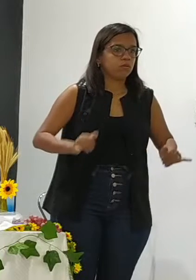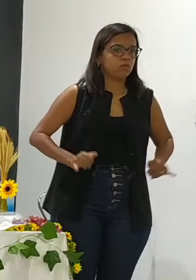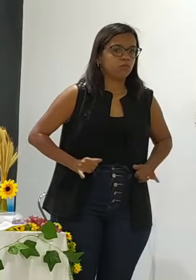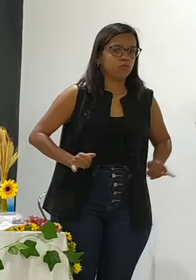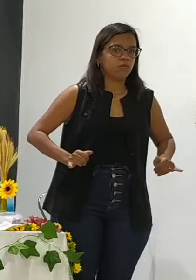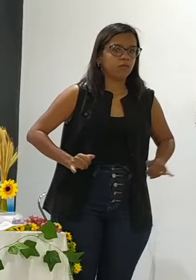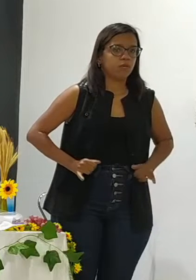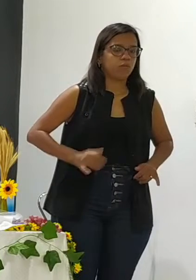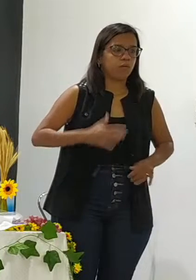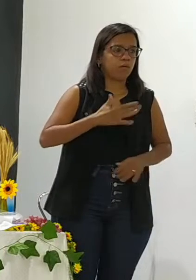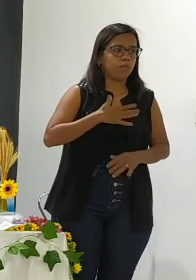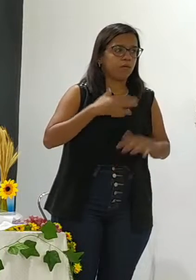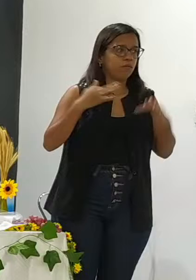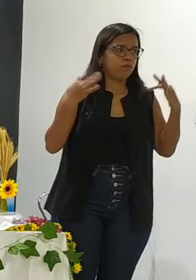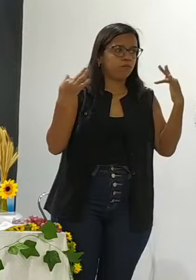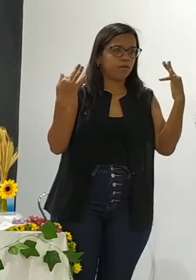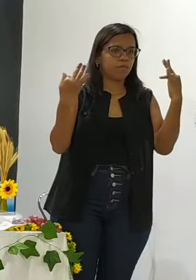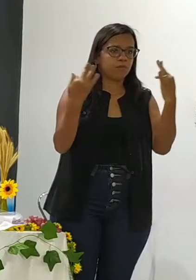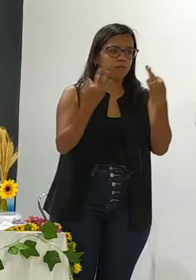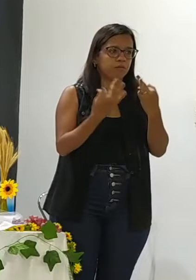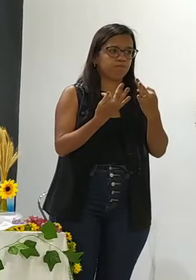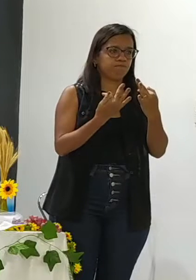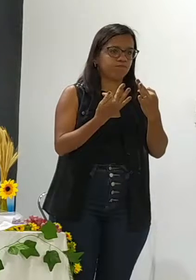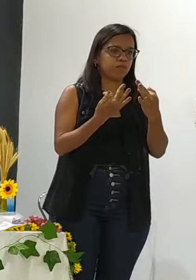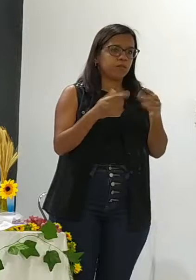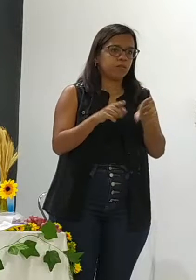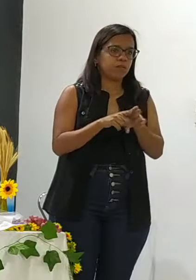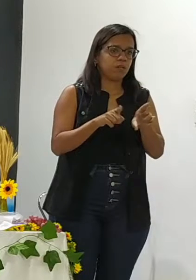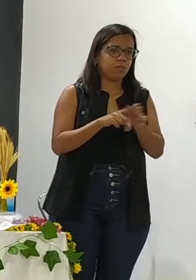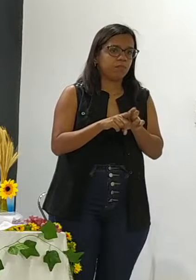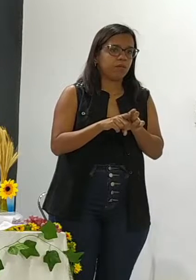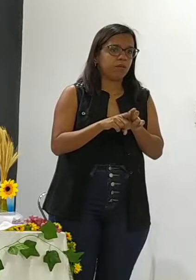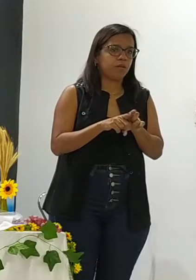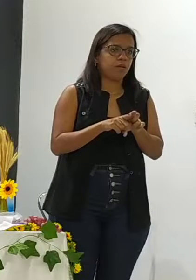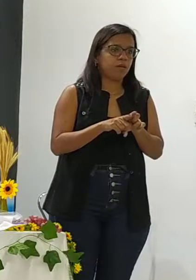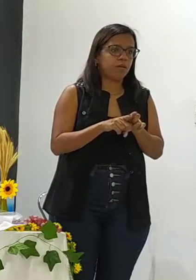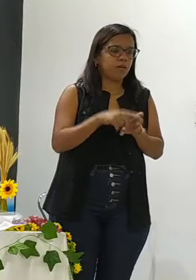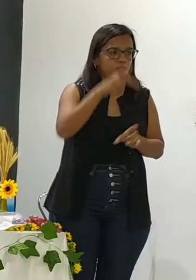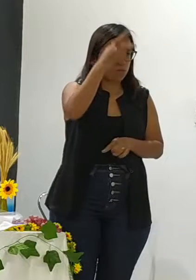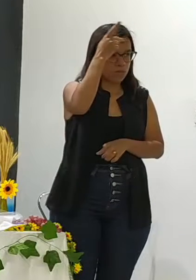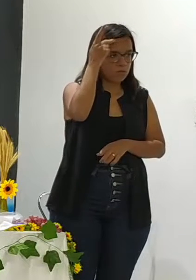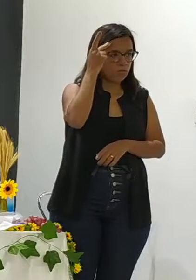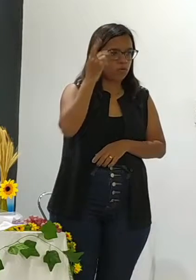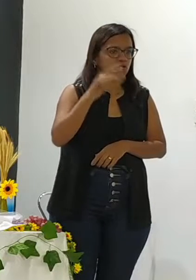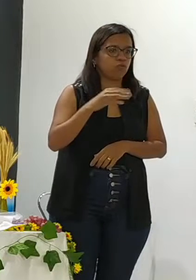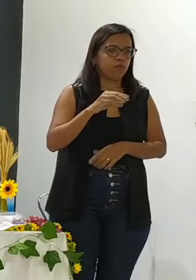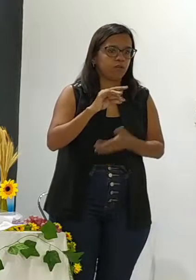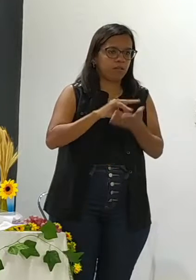sofre a minha família. E sofre aqueles que verdadeiramente gostam de mim.